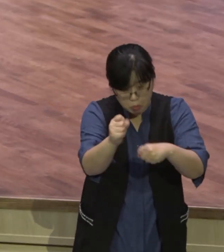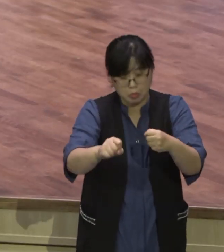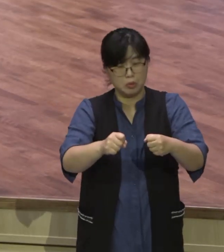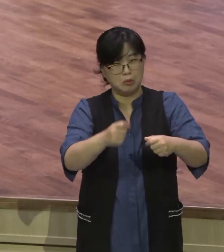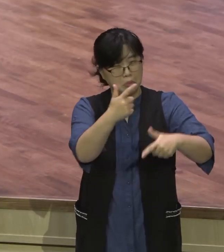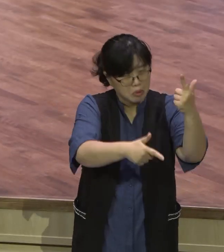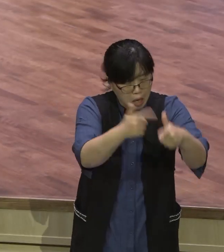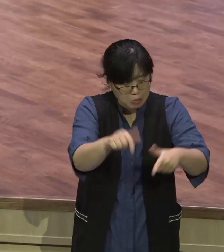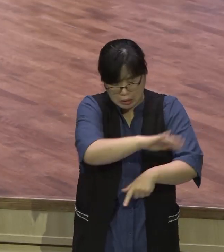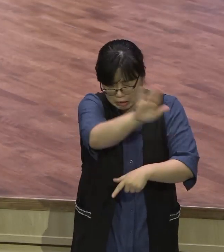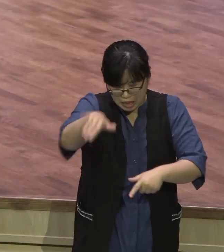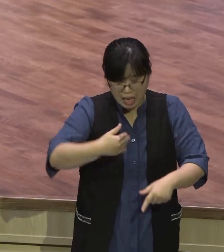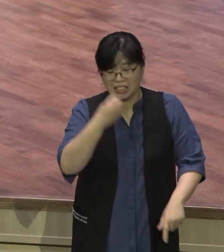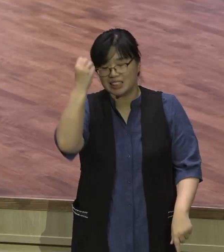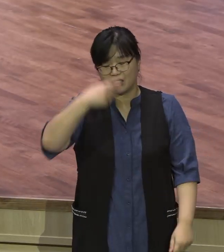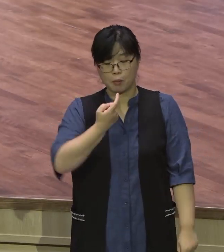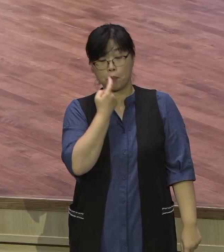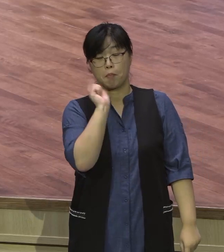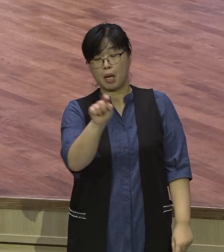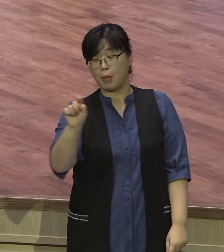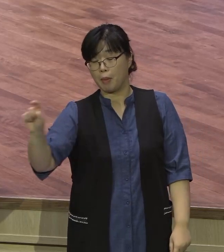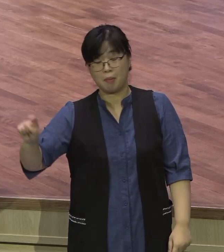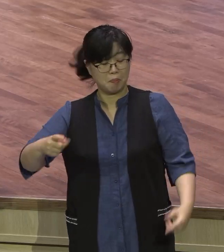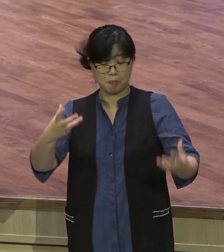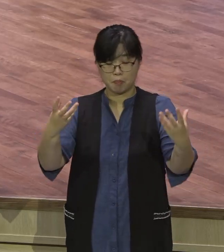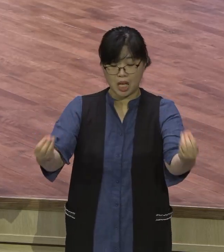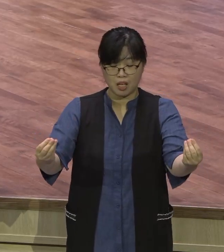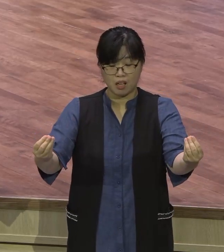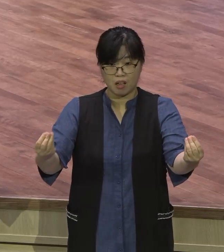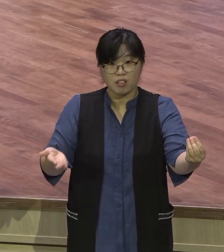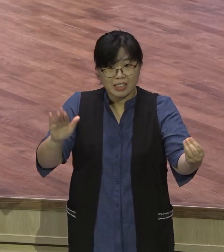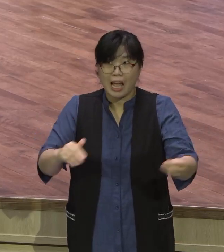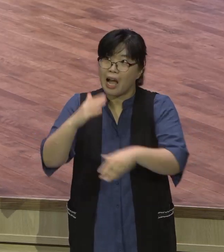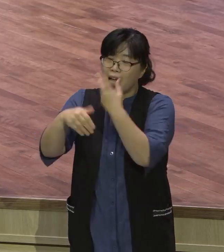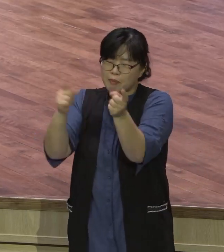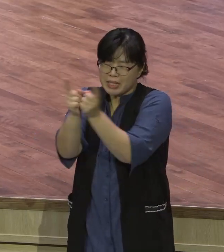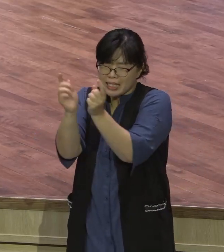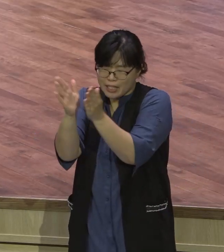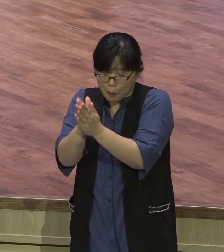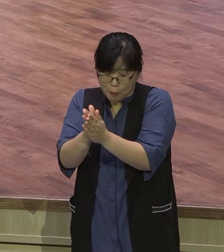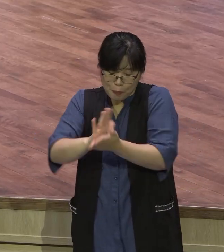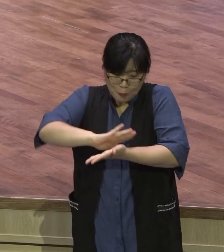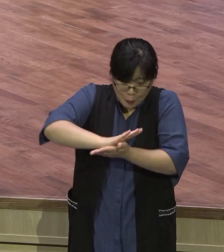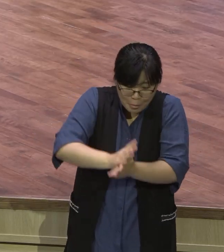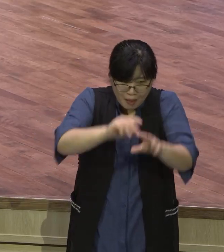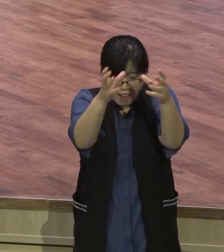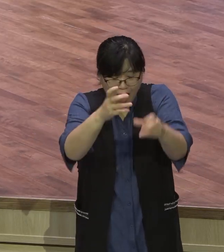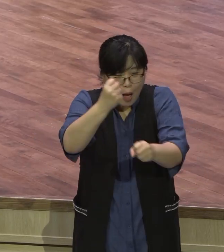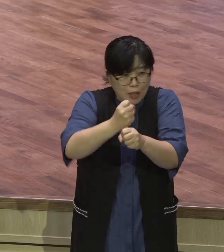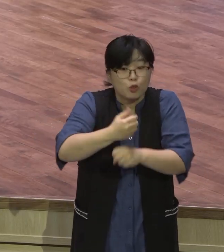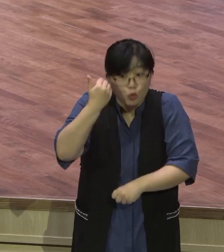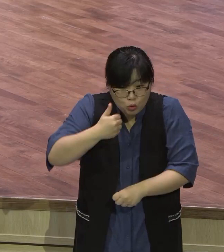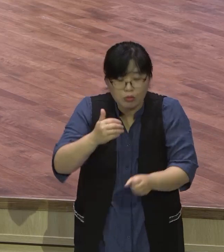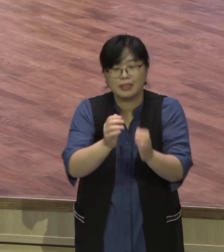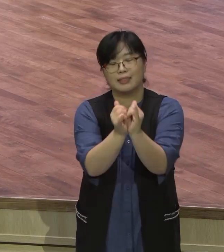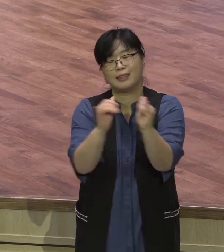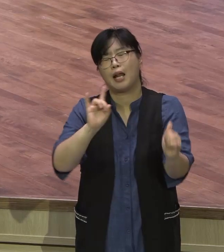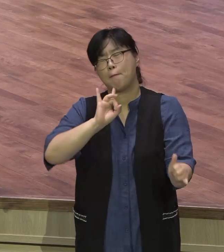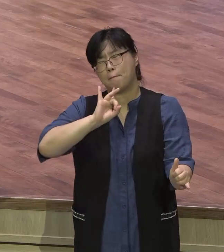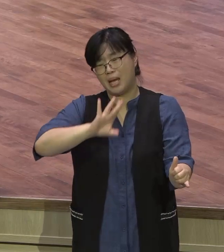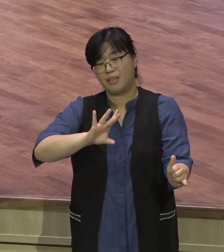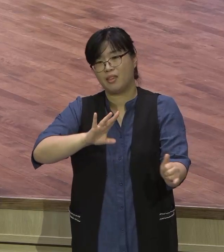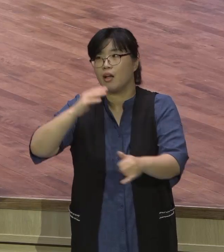놀라운 거예요. 하나님의 형상으로 자기를 우리 인간을 창조하시고 28절에 보면 인간에게 뭐라 그러냐 복을